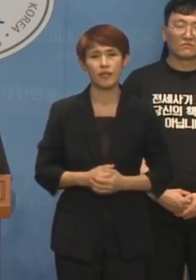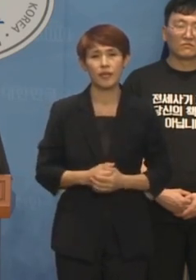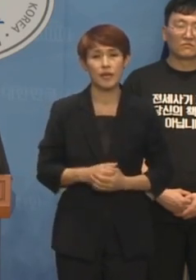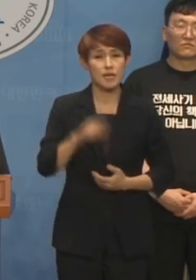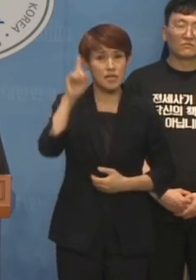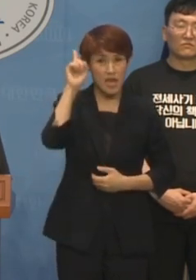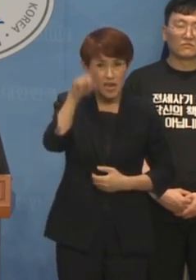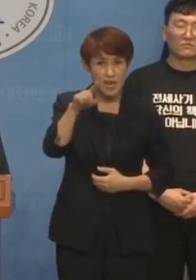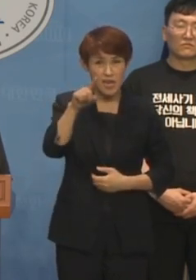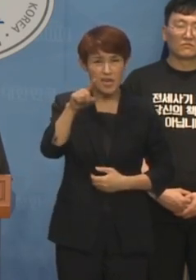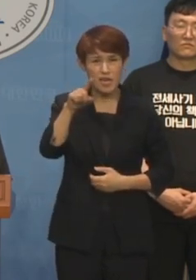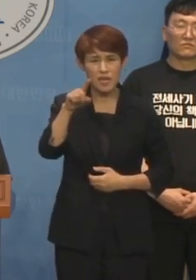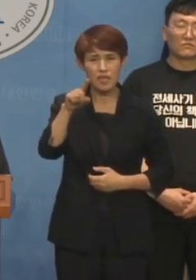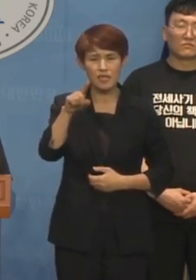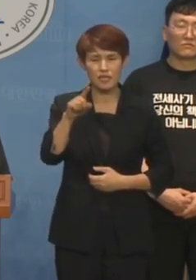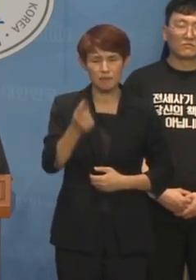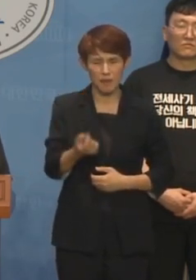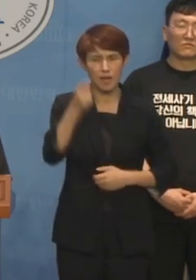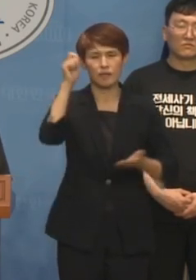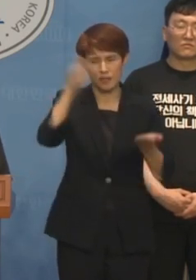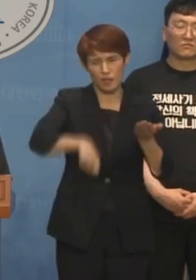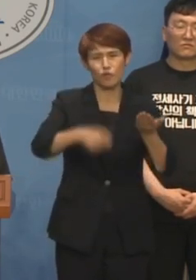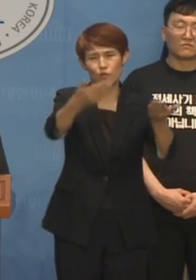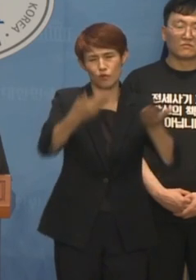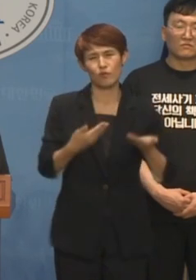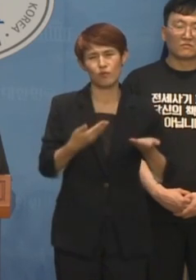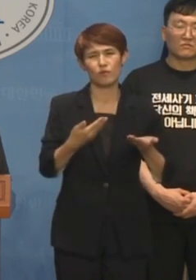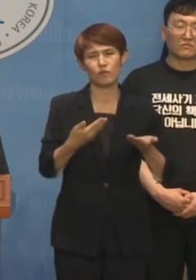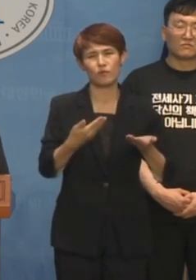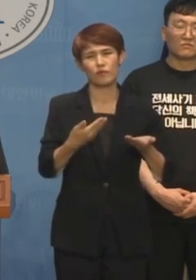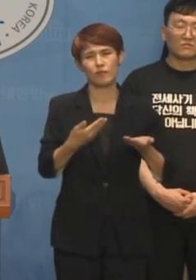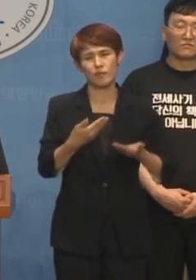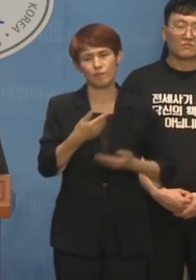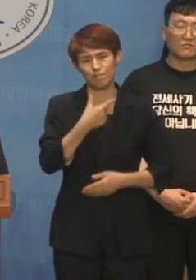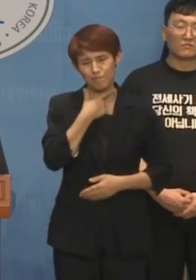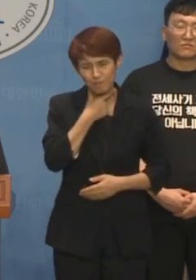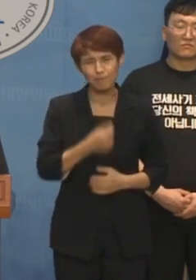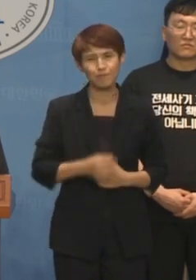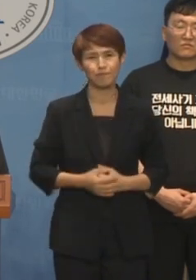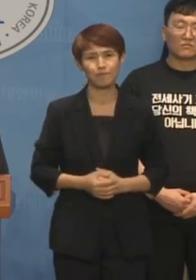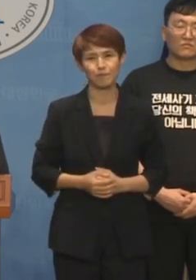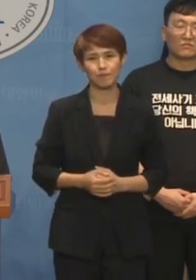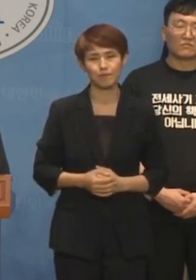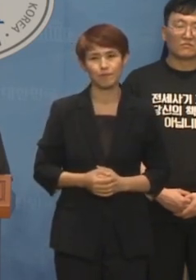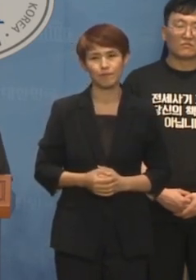내일이라도 당장 통과를 시켜주셨으면 하는 게 저희의 바람입니다.